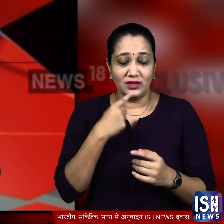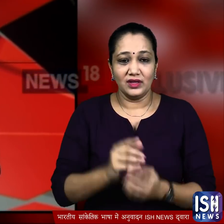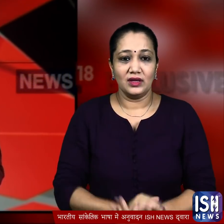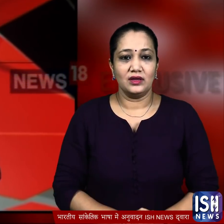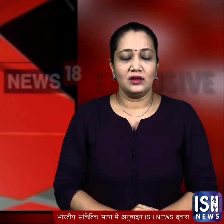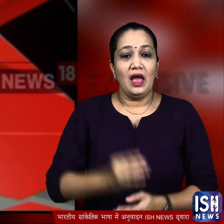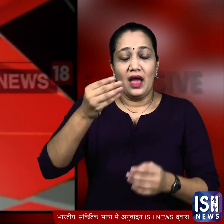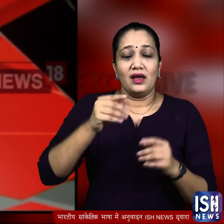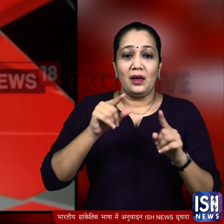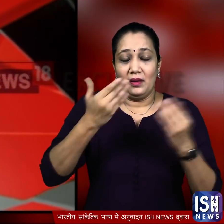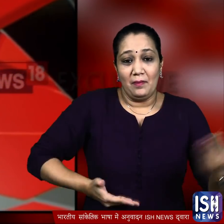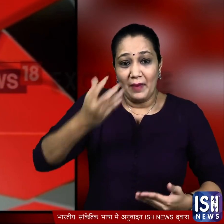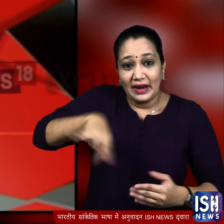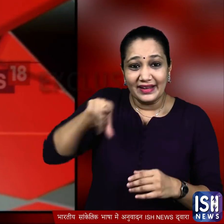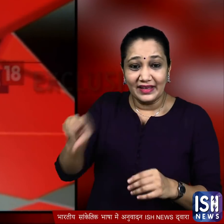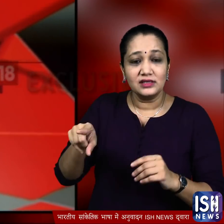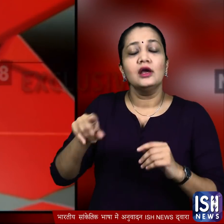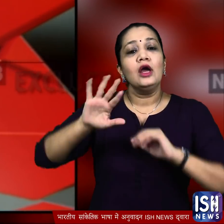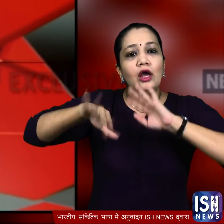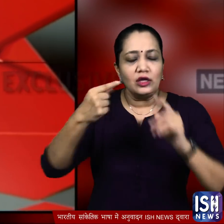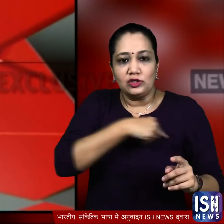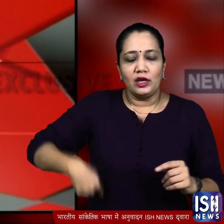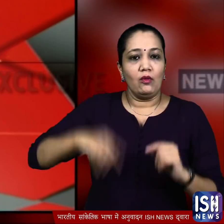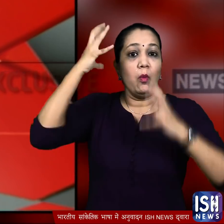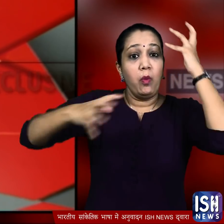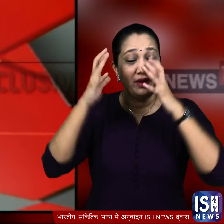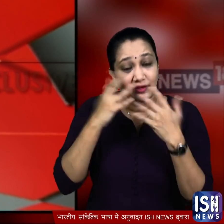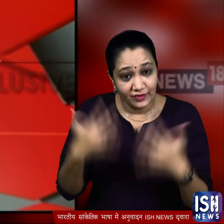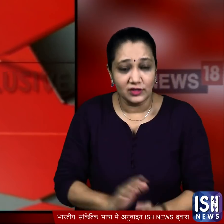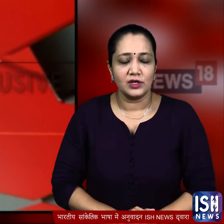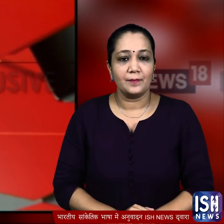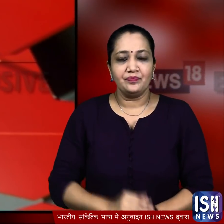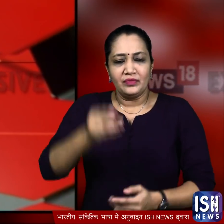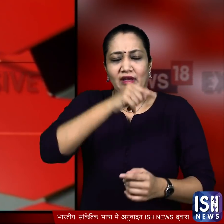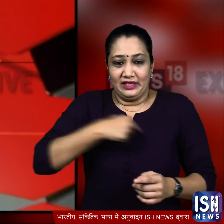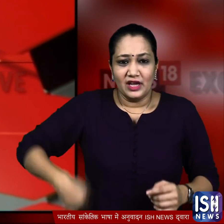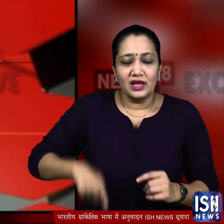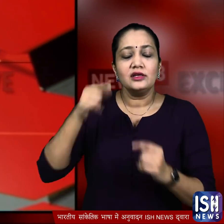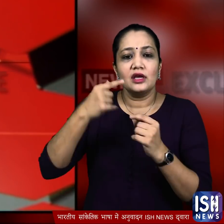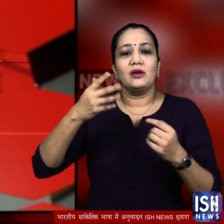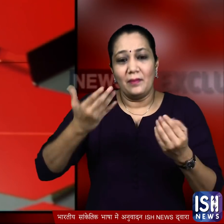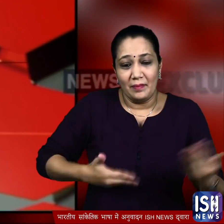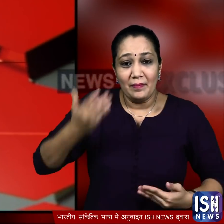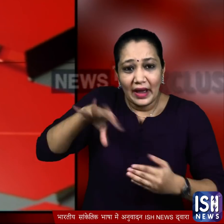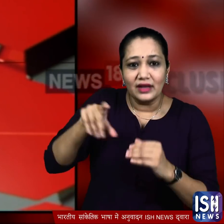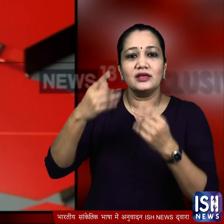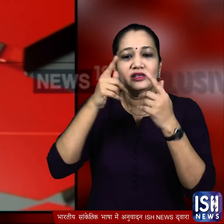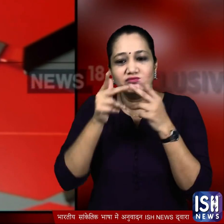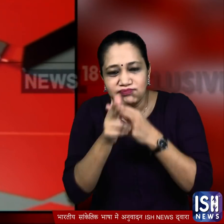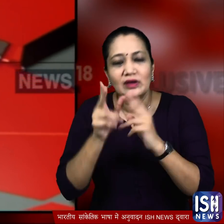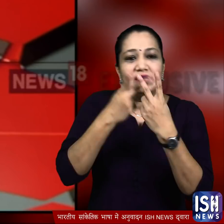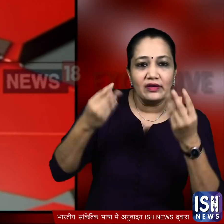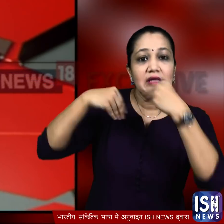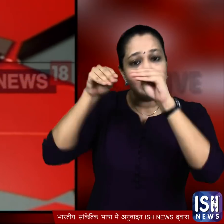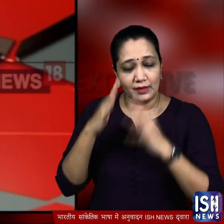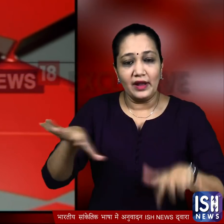प्रधानमंत्री नरेंद्र मोदी के बांग्लादेश दौरे से चीन की टेंशन बढ़ गई है और यही वजह है कि चीन बांग्लादेश को हथियार देने की